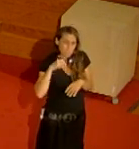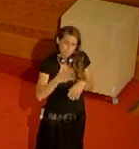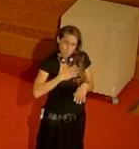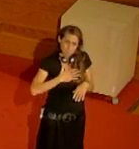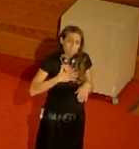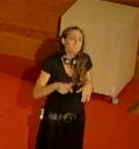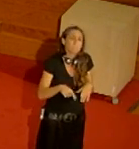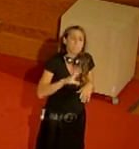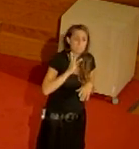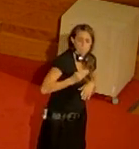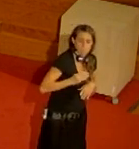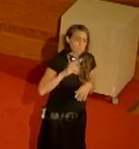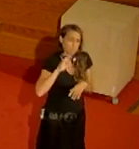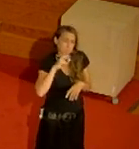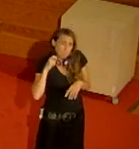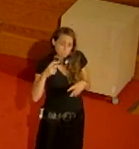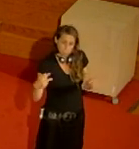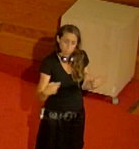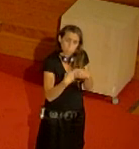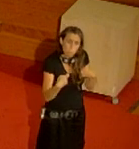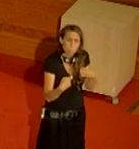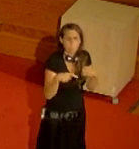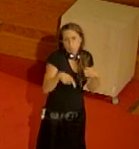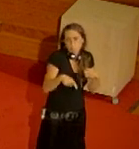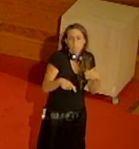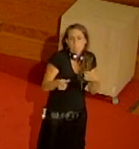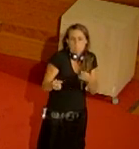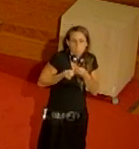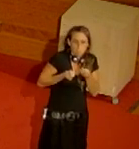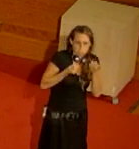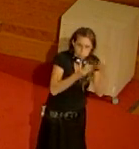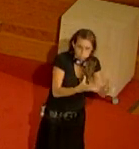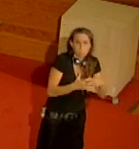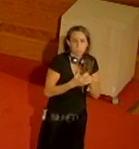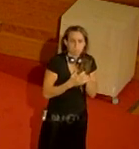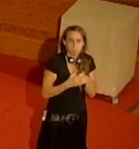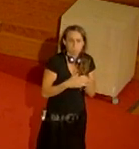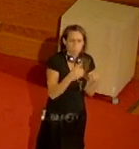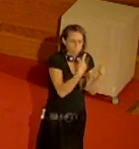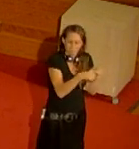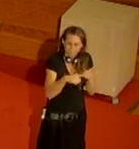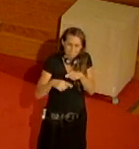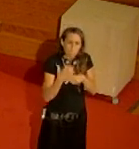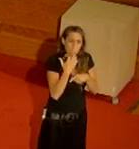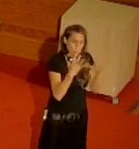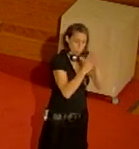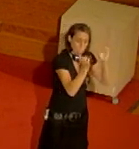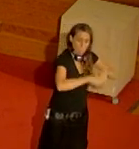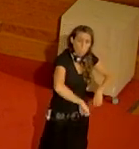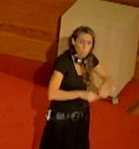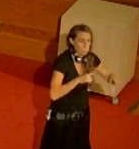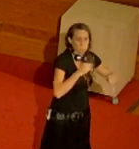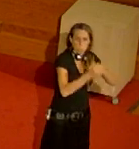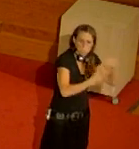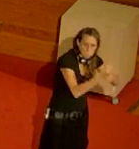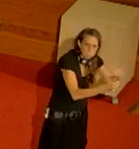palestino israelí además de coberturas como la escalada bélica en gaza en 2021 la evolución de los acuerdos de Abraham las